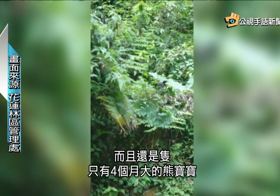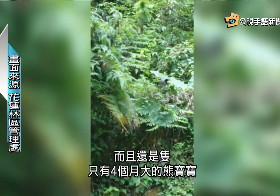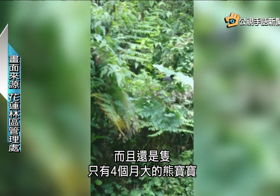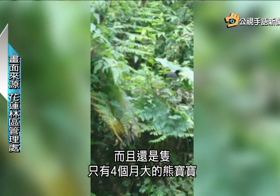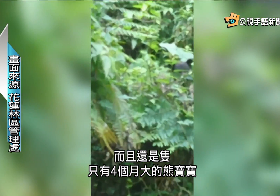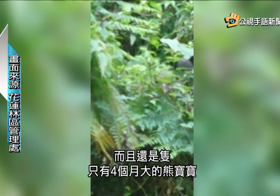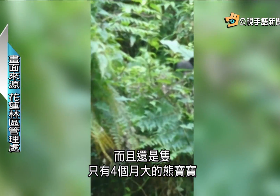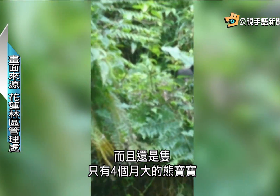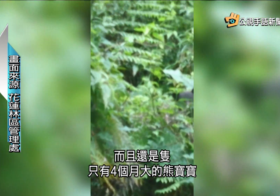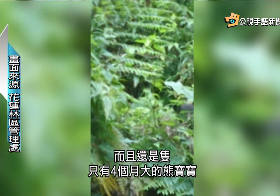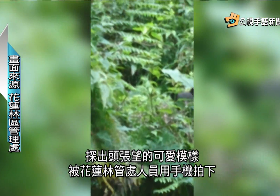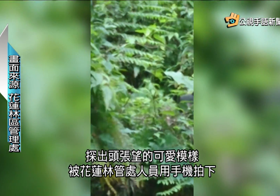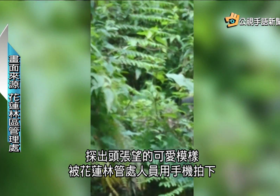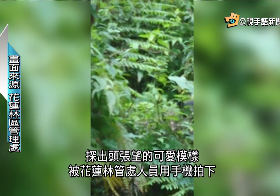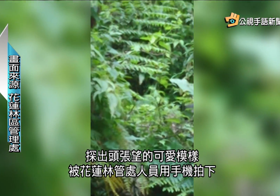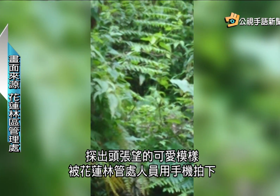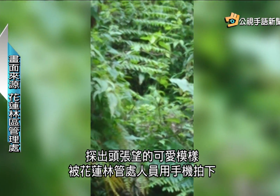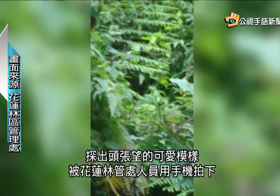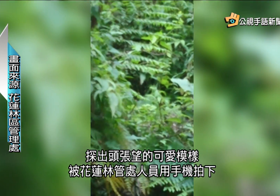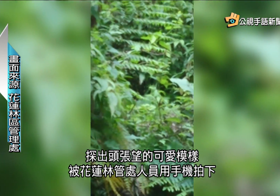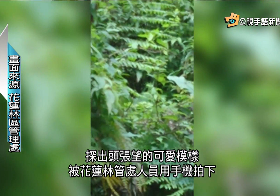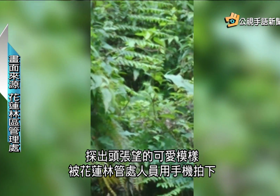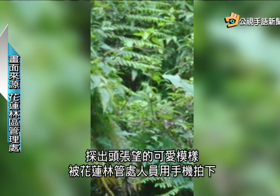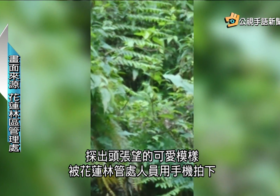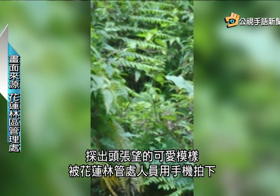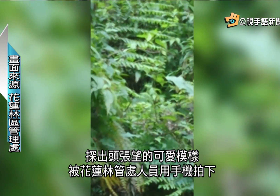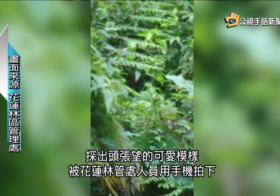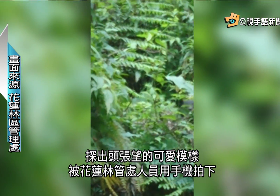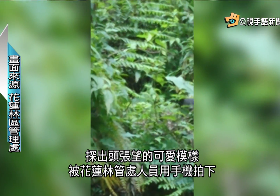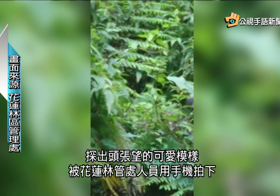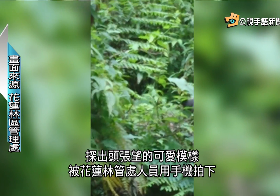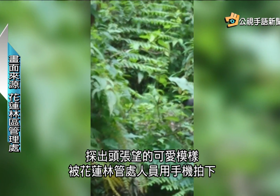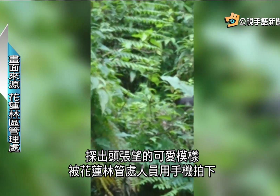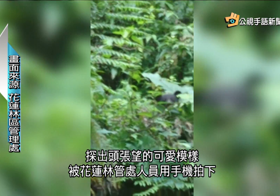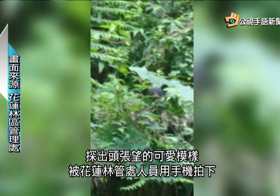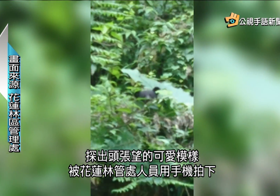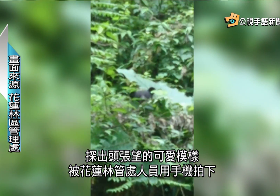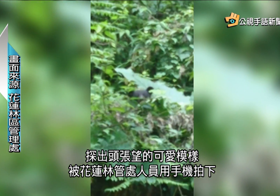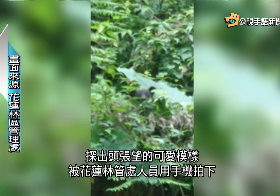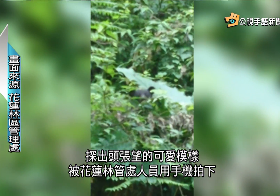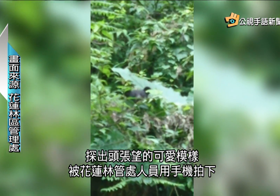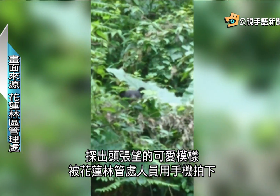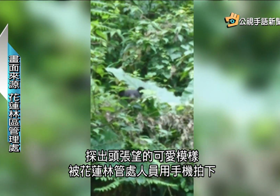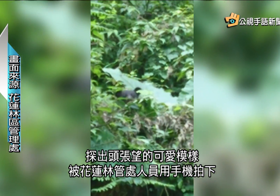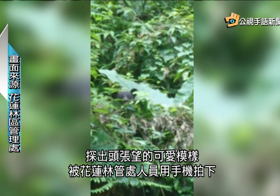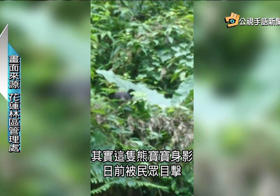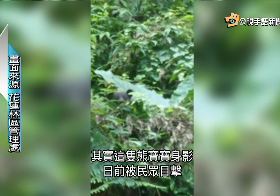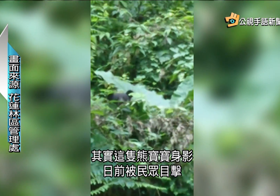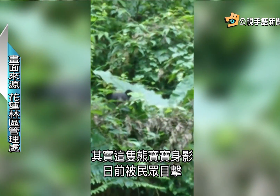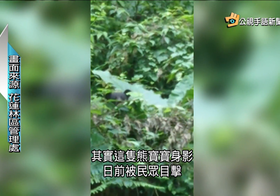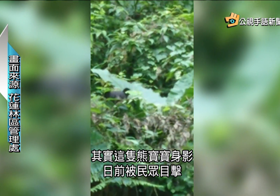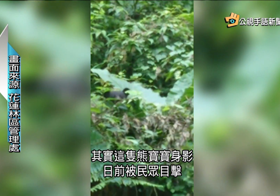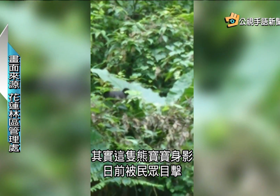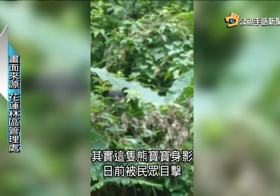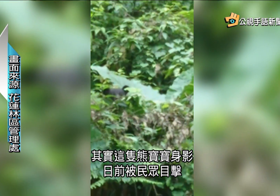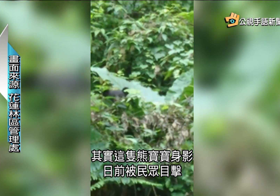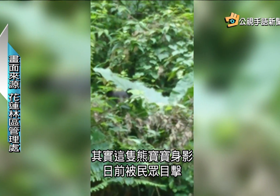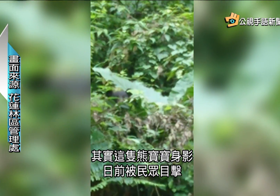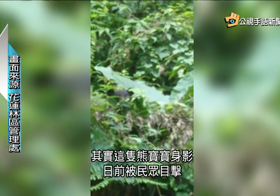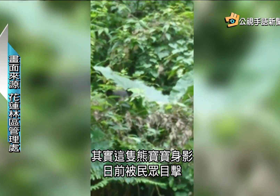宝。探出头张望的可爱模样，被花莲林管处人员用手机拍下。其实这只熊宝宝身影日前被民众目